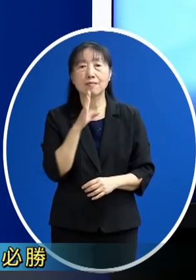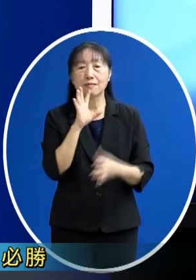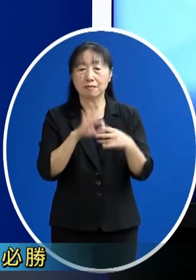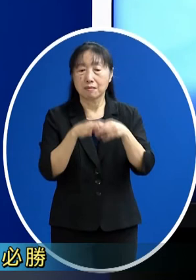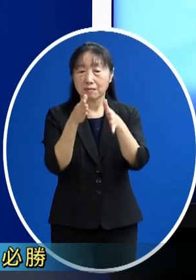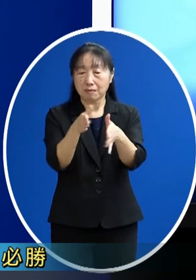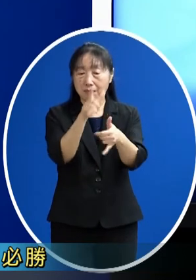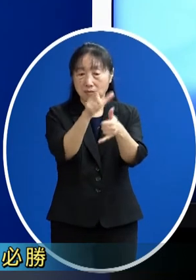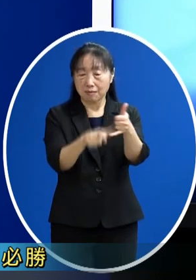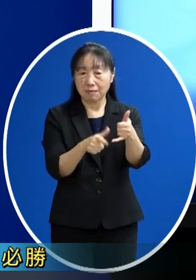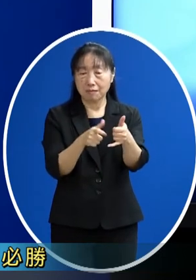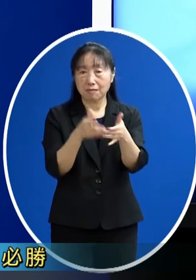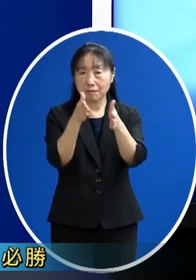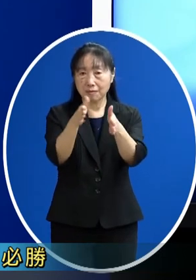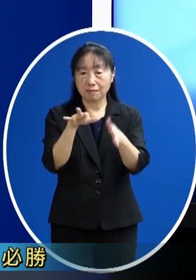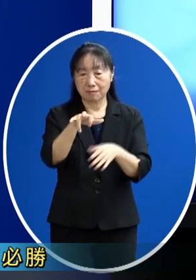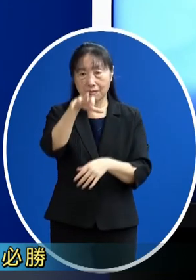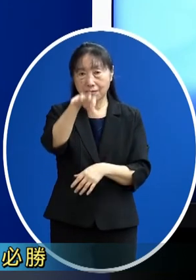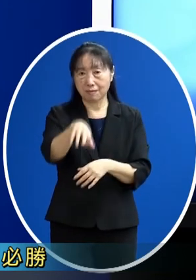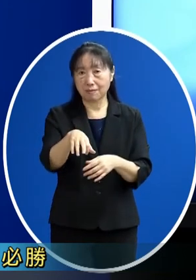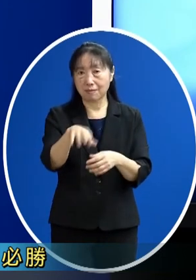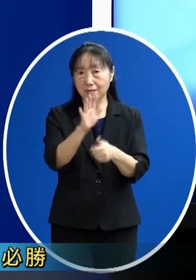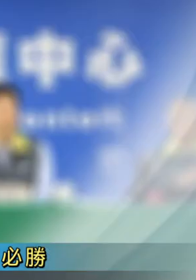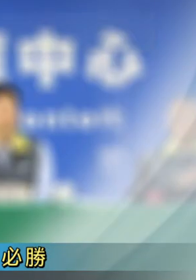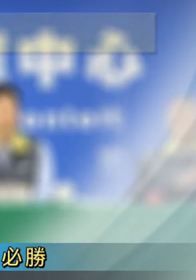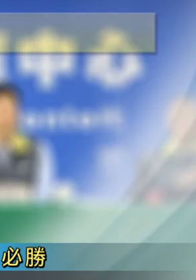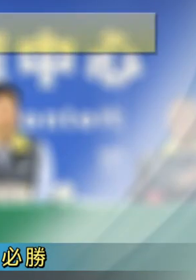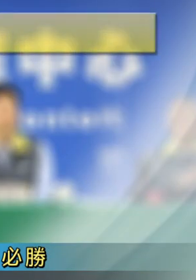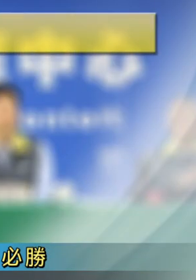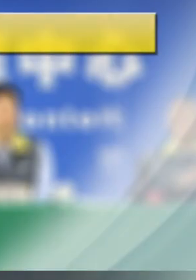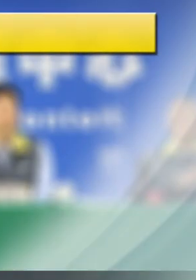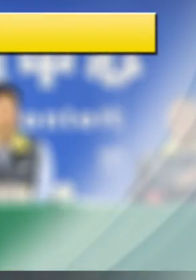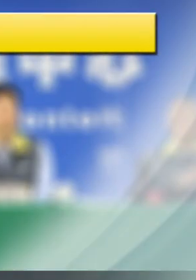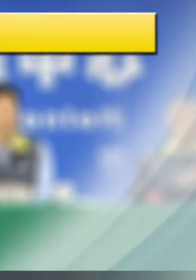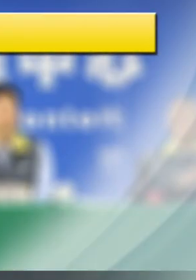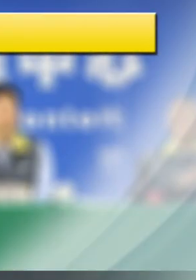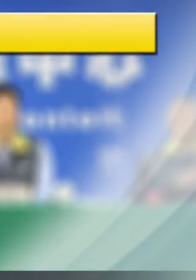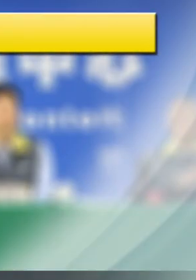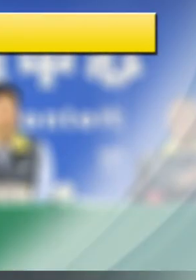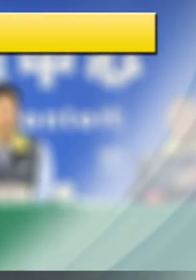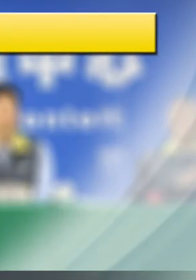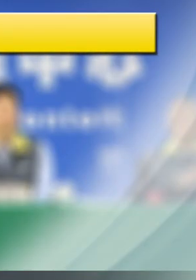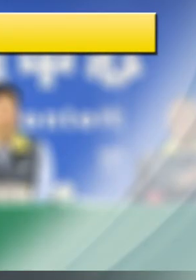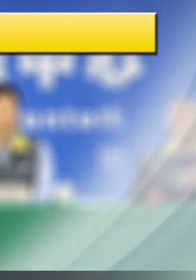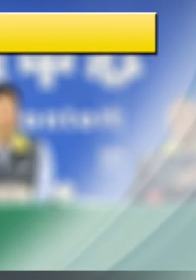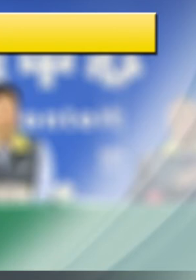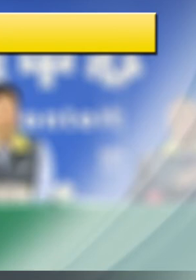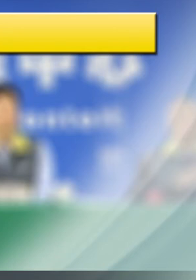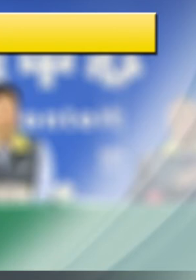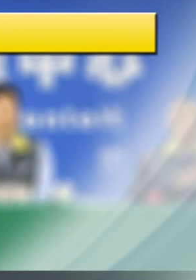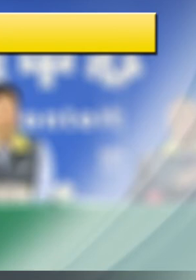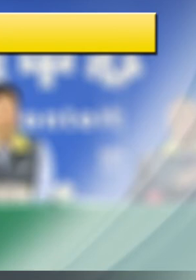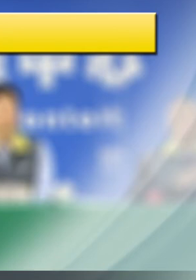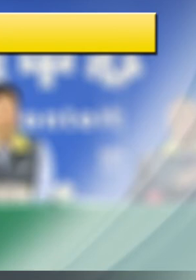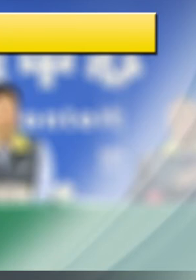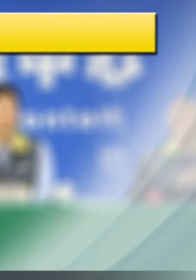机场的影响是比较是很小的。 至于中壢西堤相关个案，则在增加4人确诊，其中按